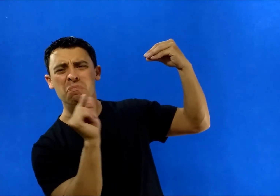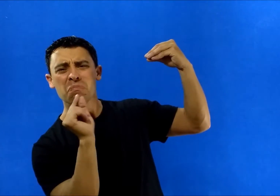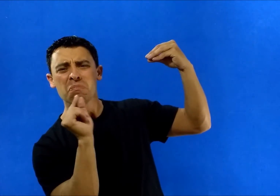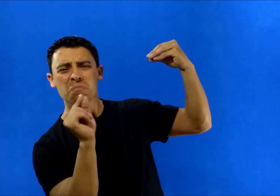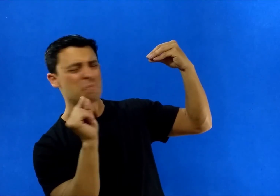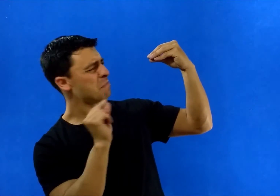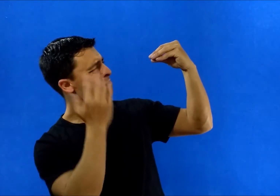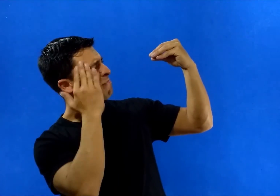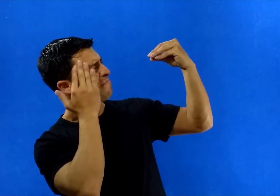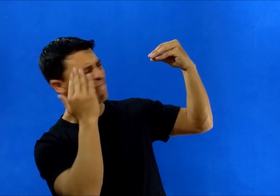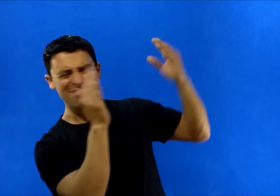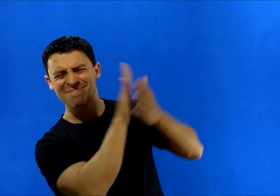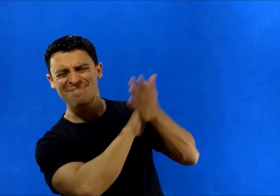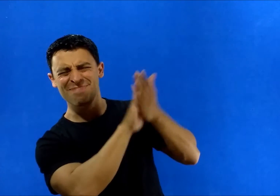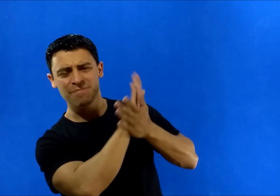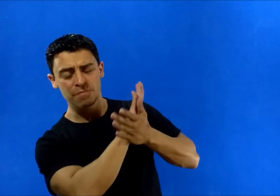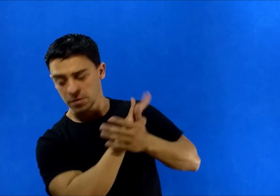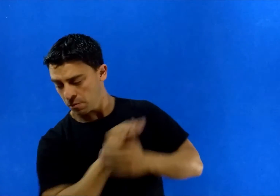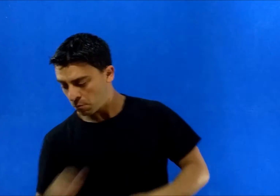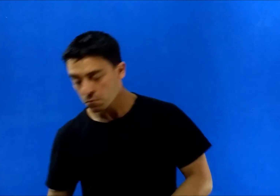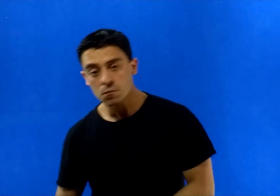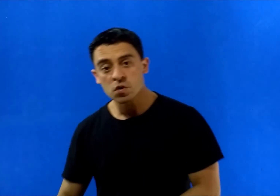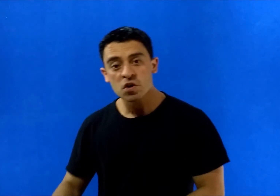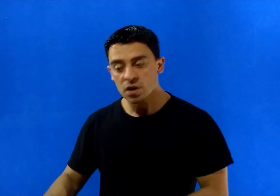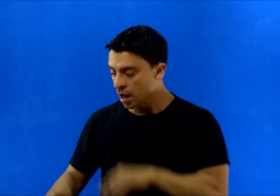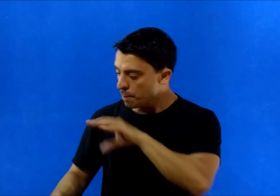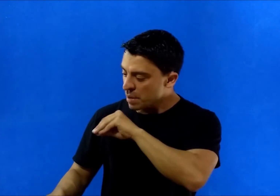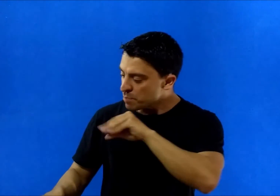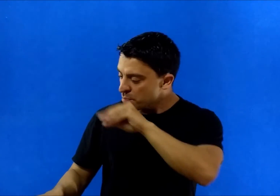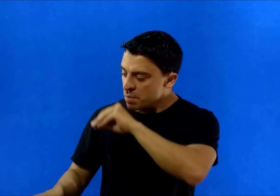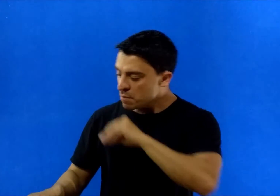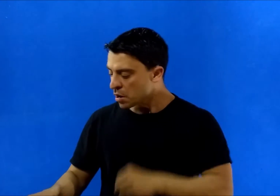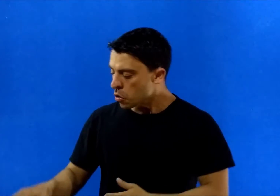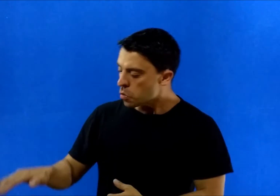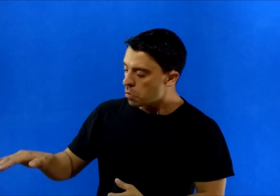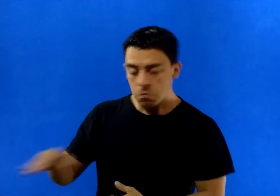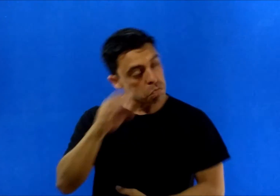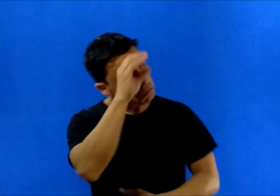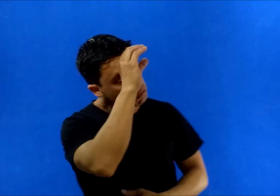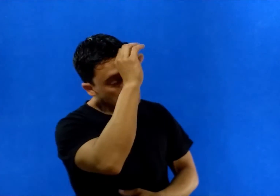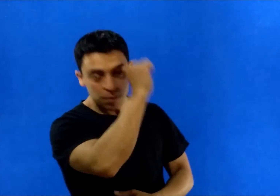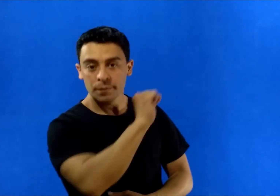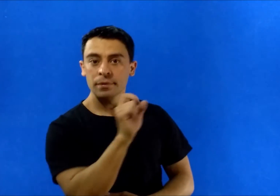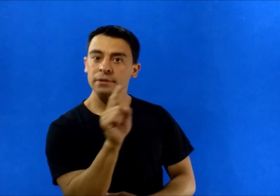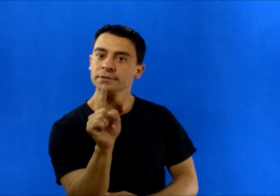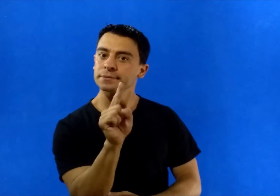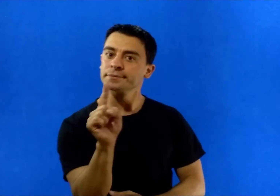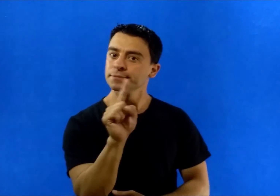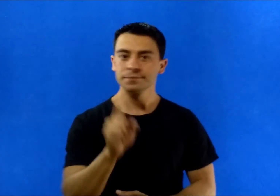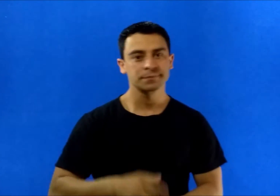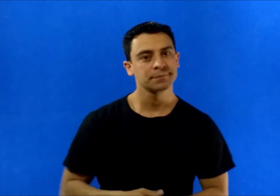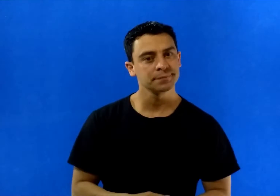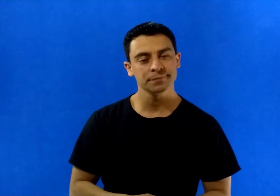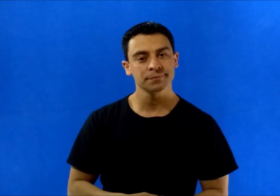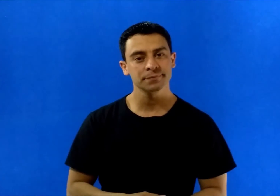mexendo, mas o que é que está? Não consegue entender nada. E o pai e a mãe vai falando, mas ele não consegue